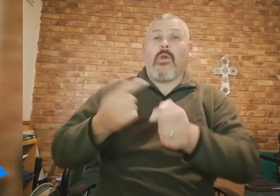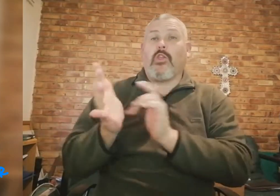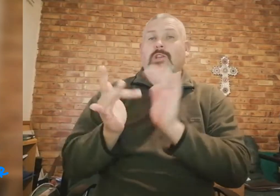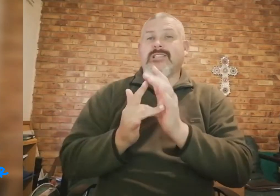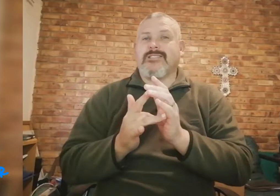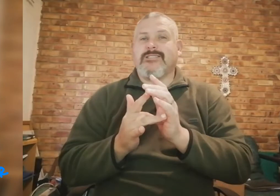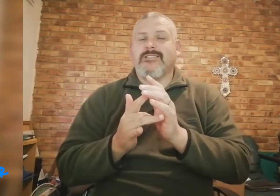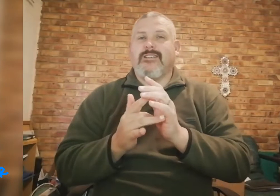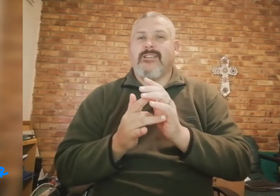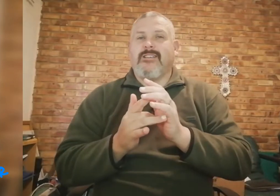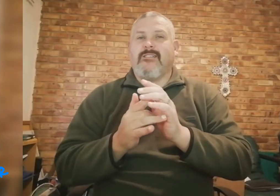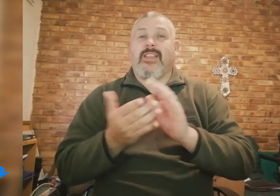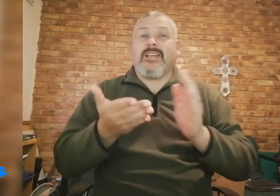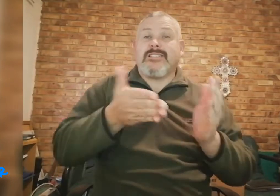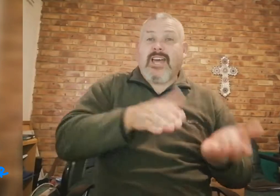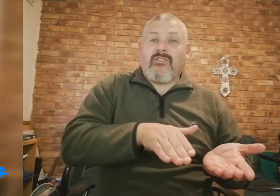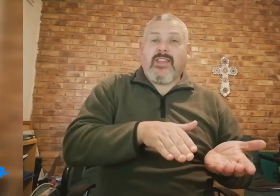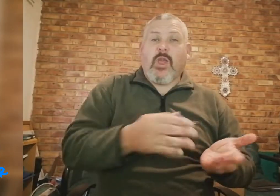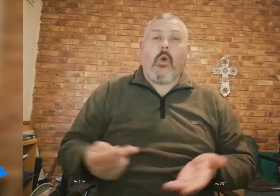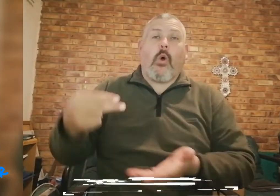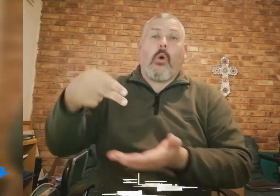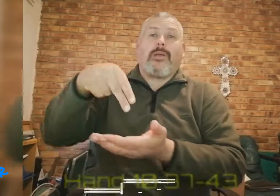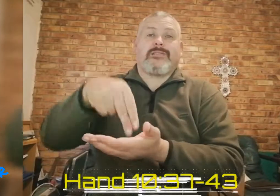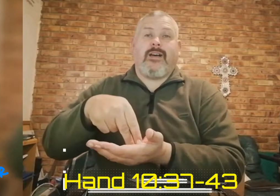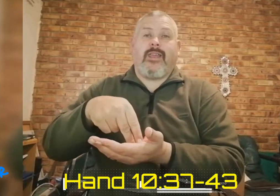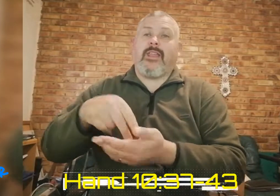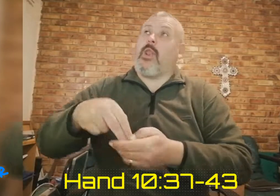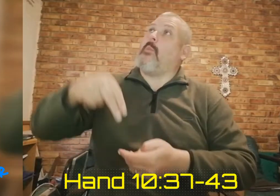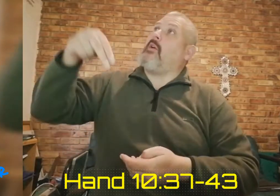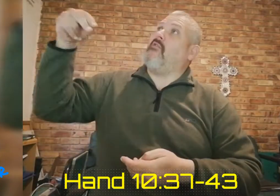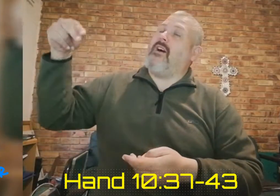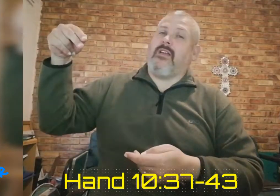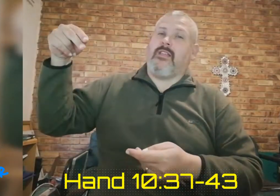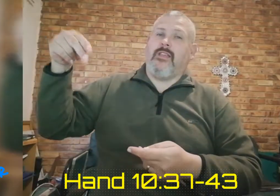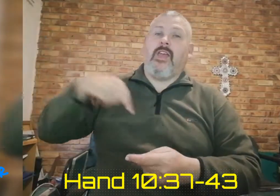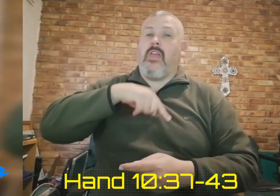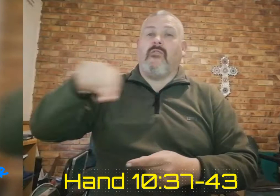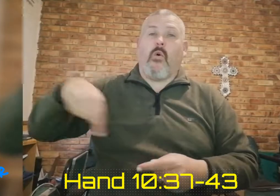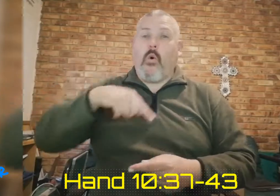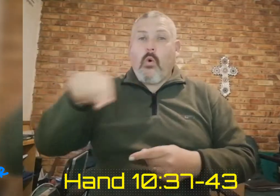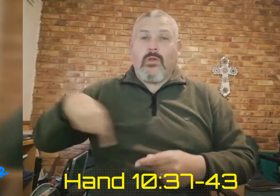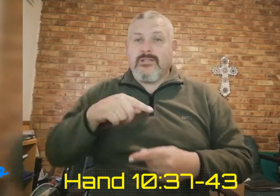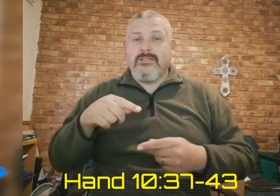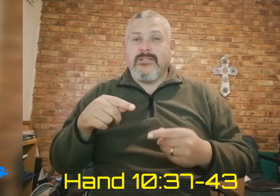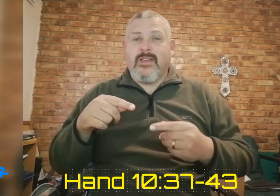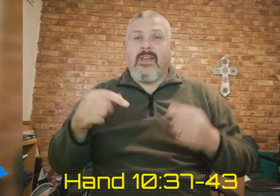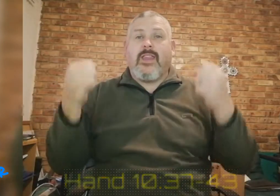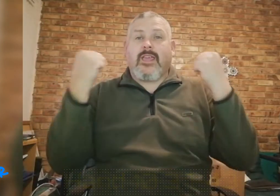met Jesus wat gesterf het, opgestaan het, opgevaar het en vir ons die